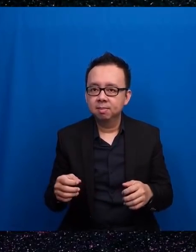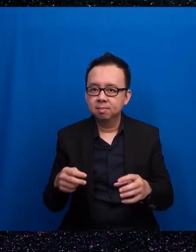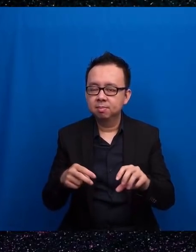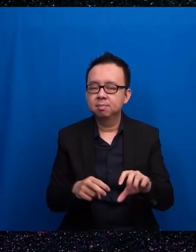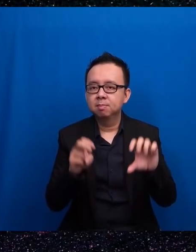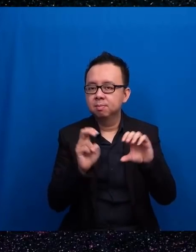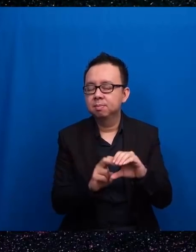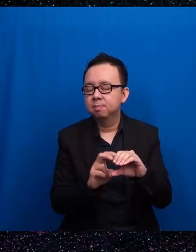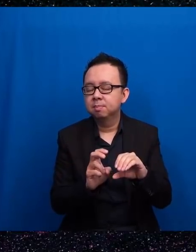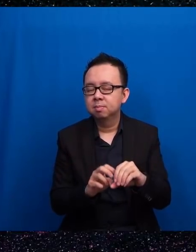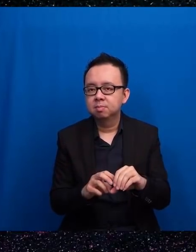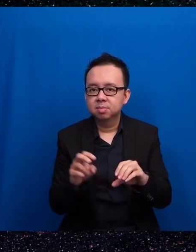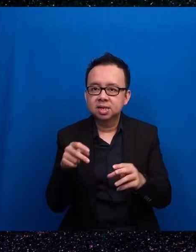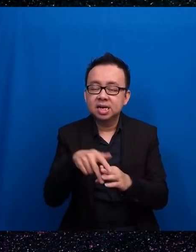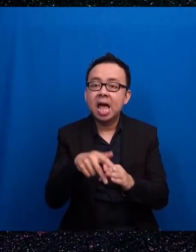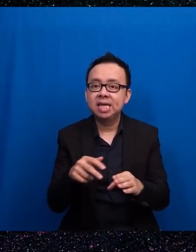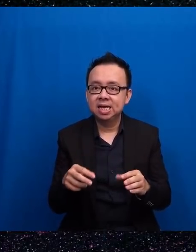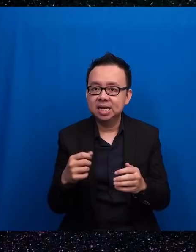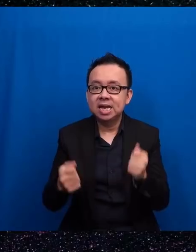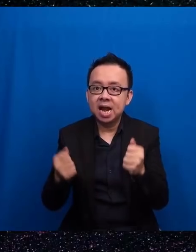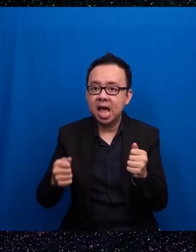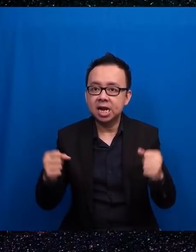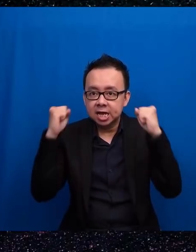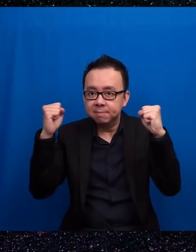Waktu Sabat adalah waktu untuk mempersiapkan kendaraan itu.